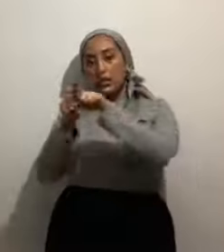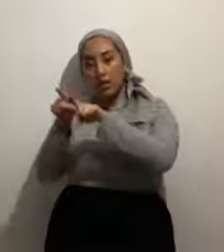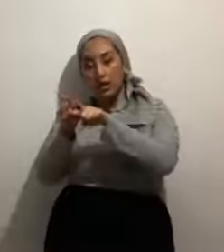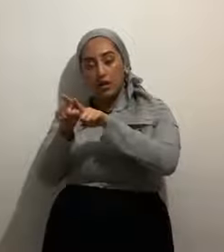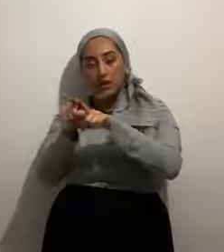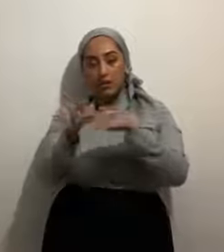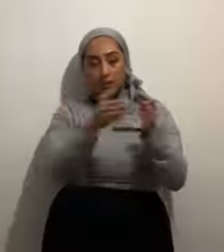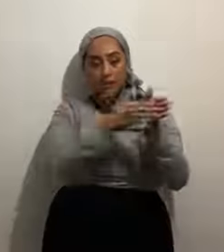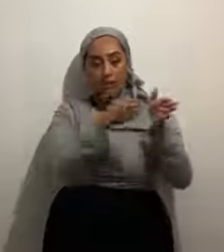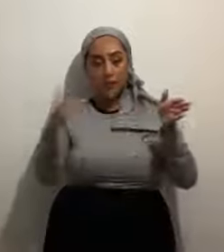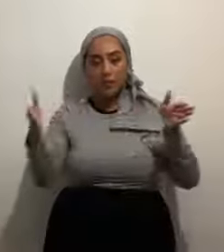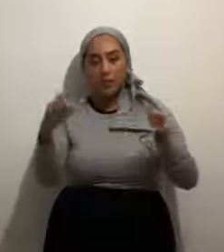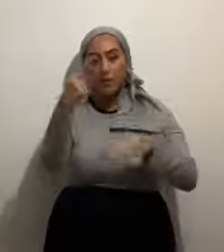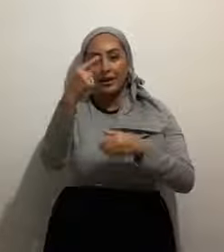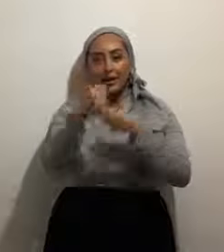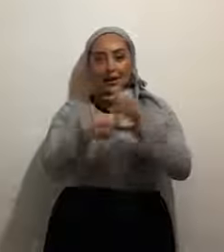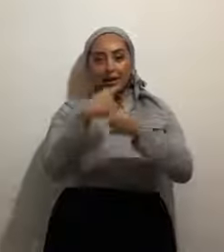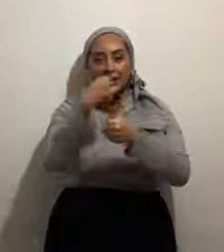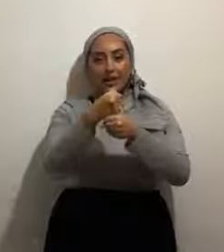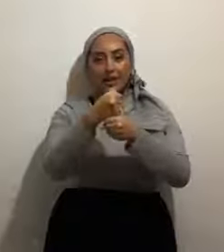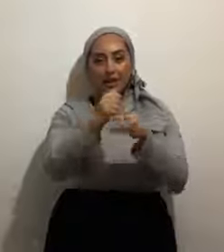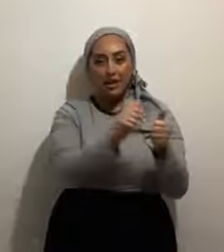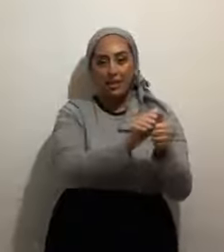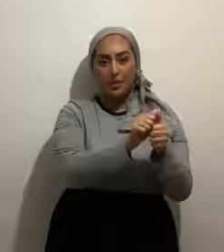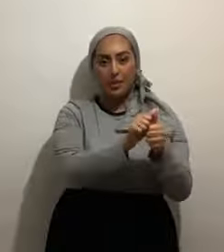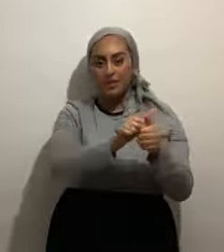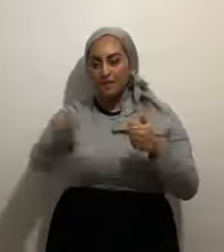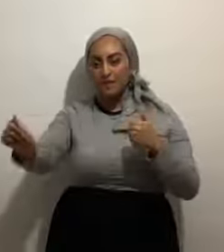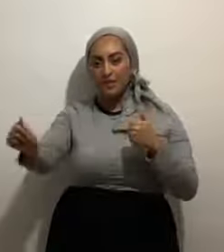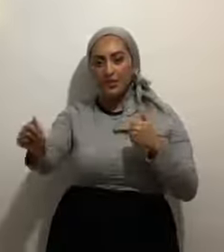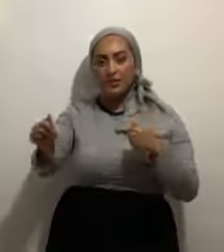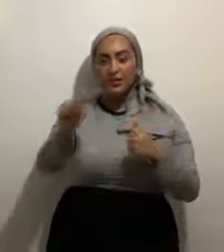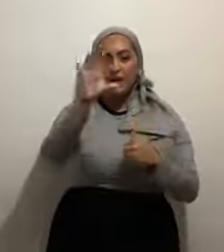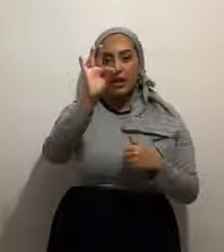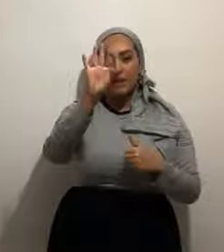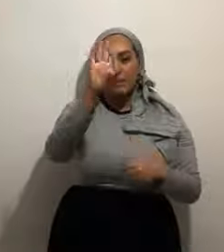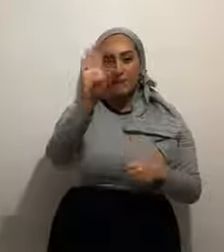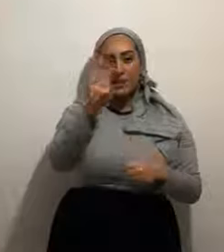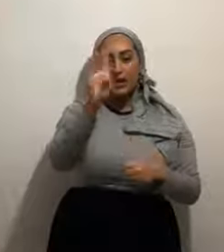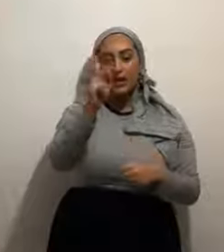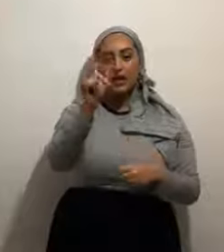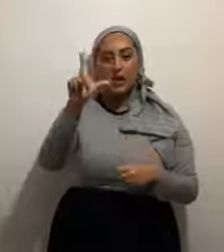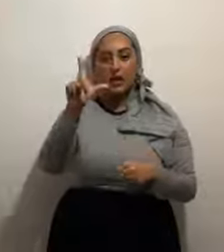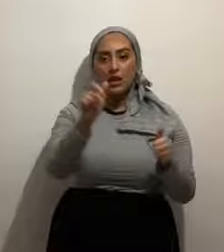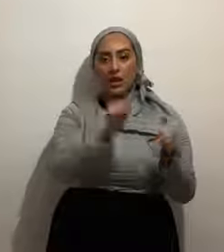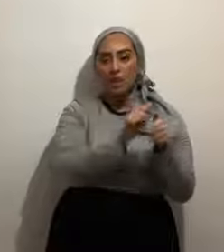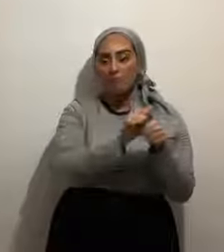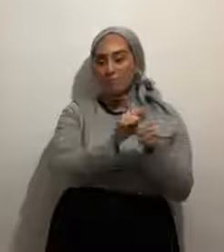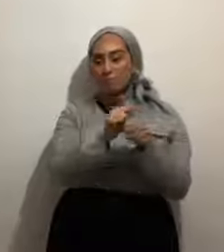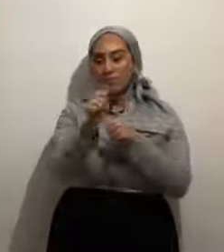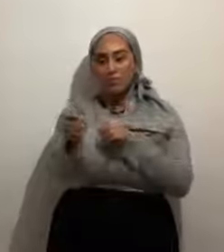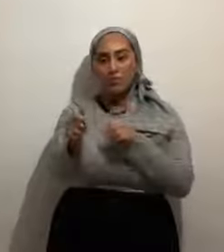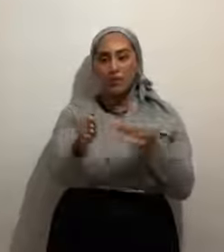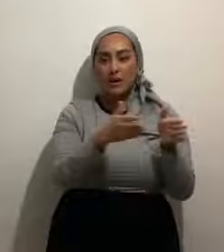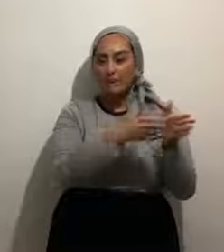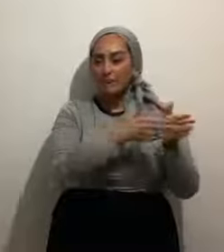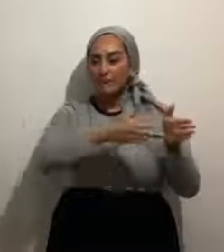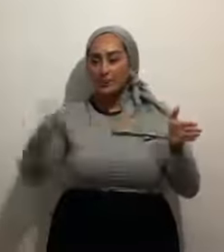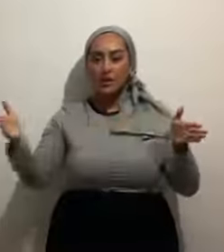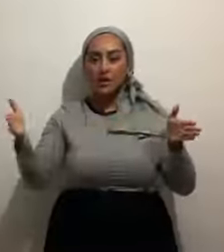un año luz, o sea, 9 billones de kilómetros. La próxima, eso, hasta ahí. 9 billones